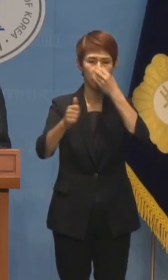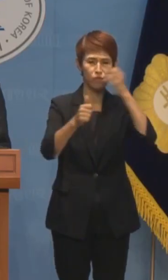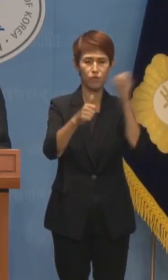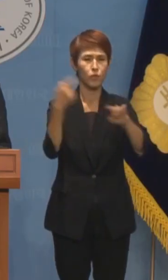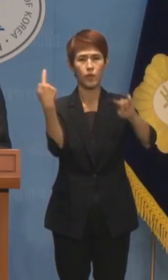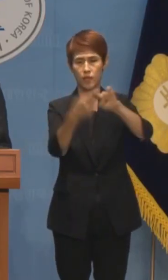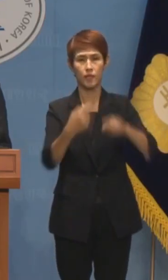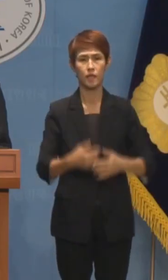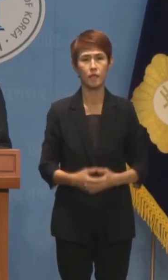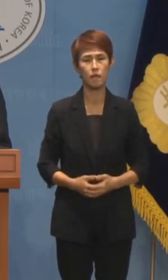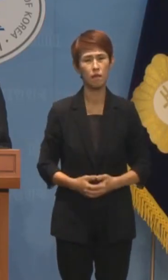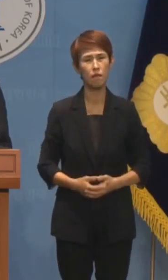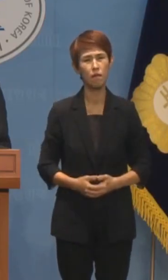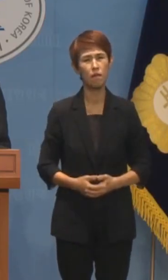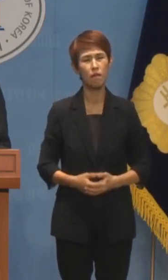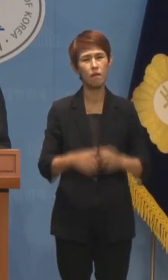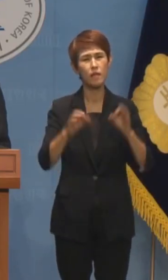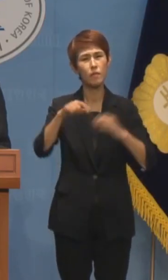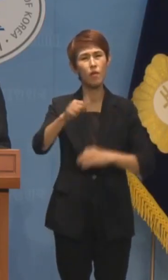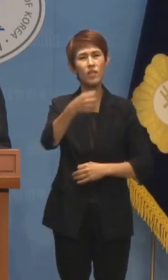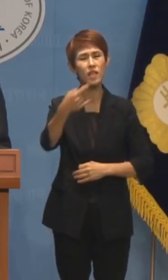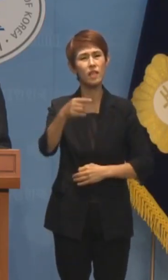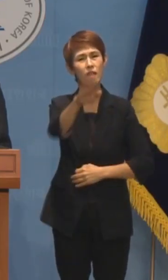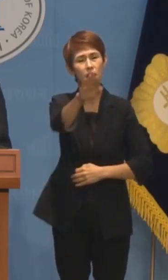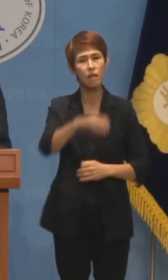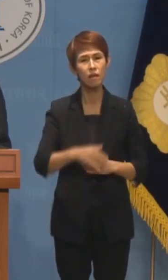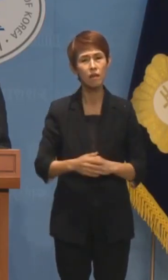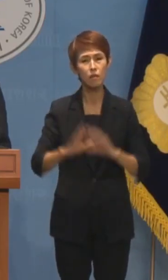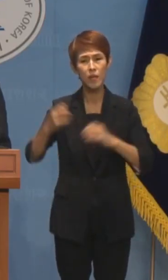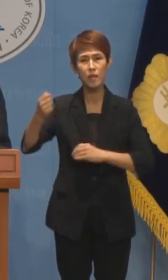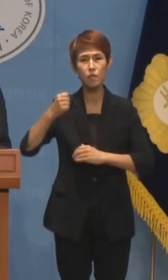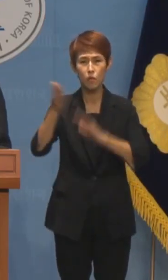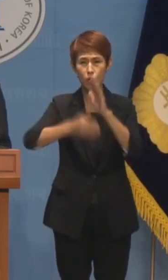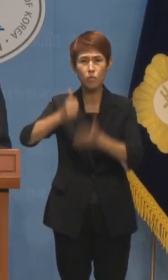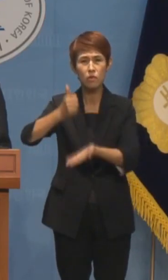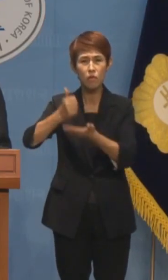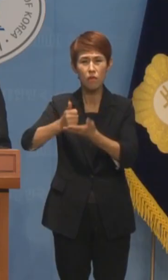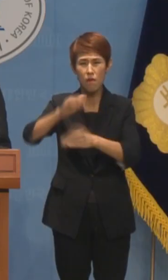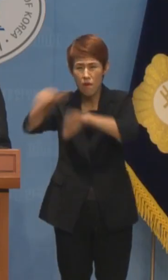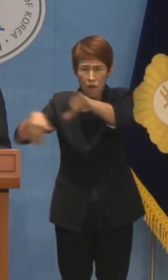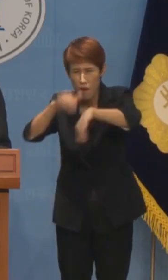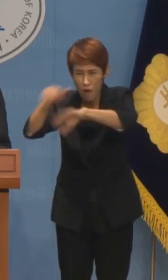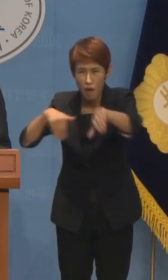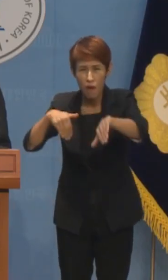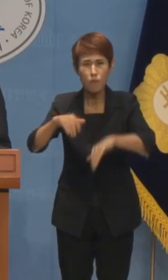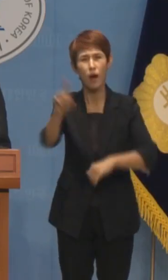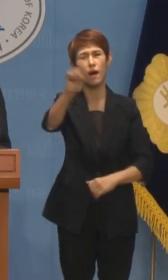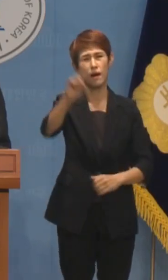김건희 여사는 대체 국민의힘 공천에 얼마나 손을 댄 것입니까?